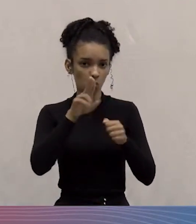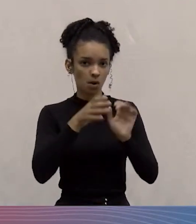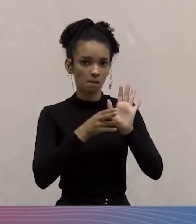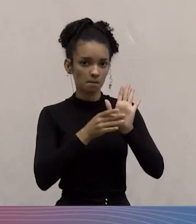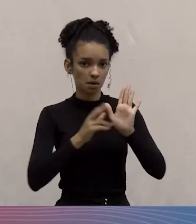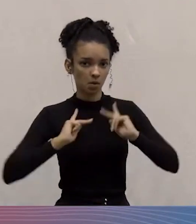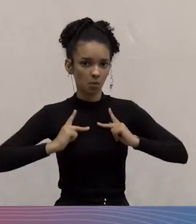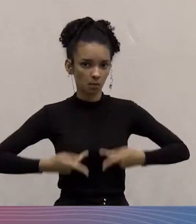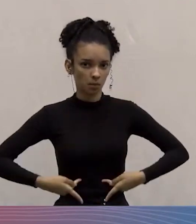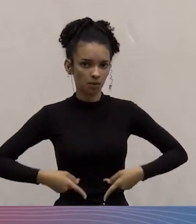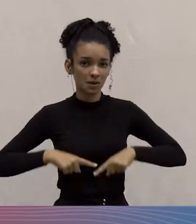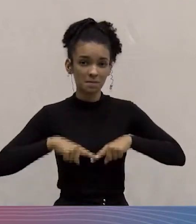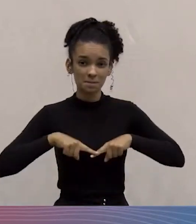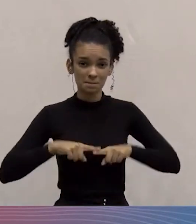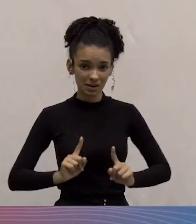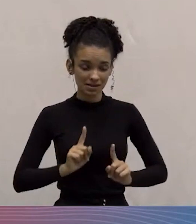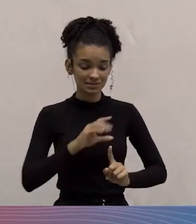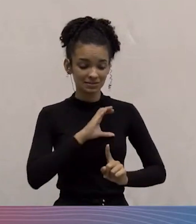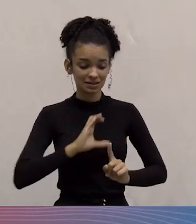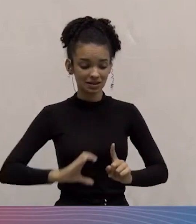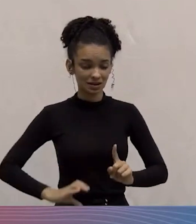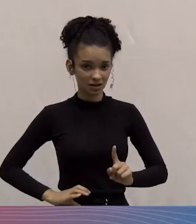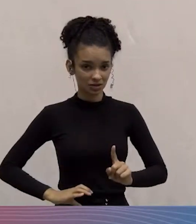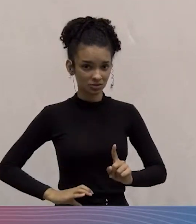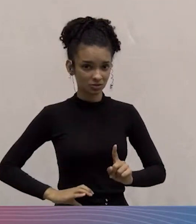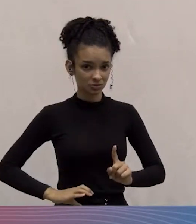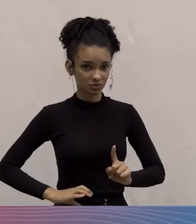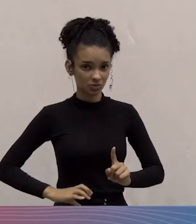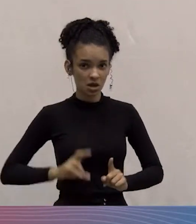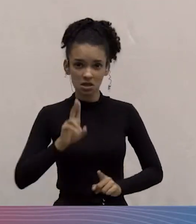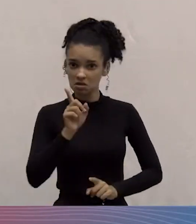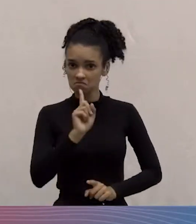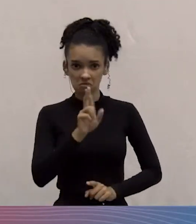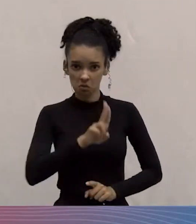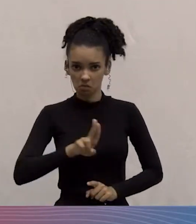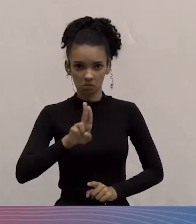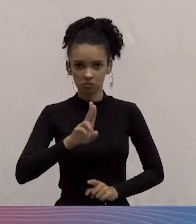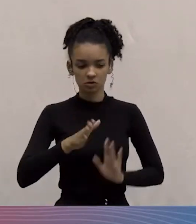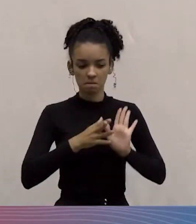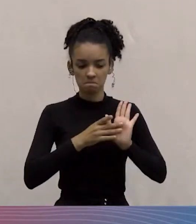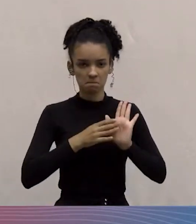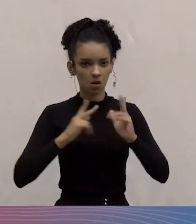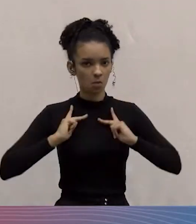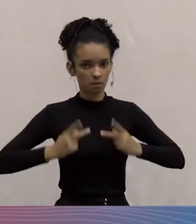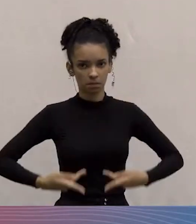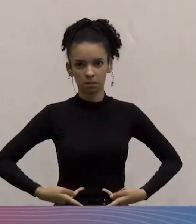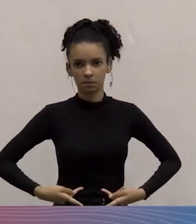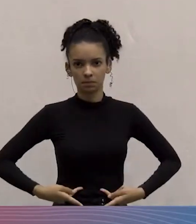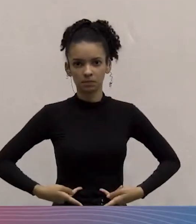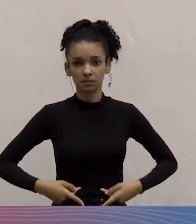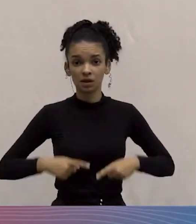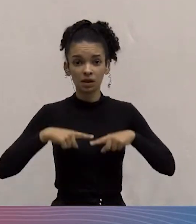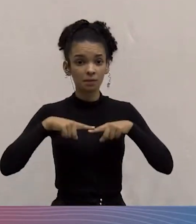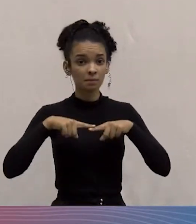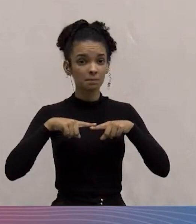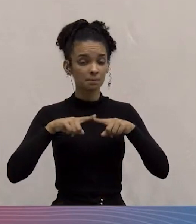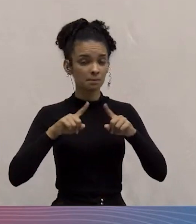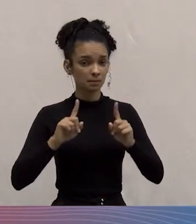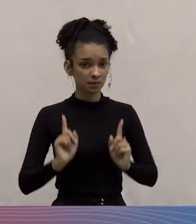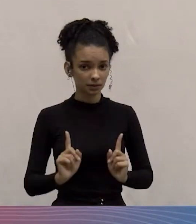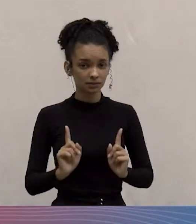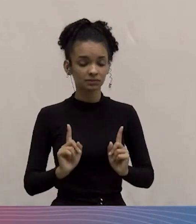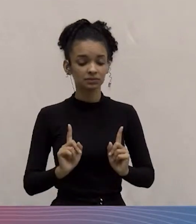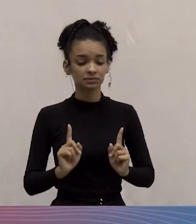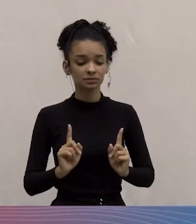uma circuncisão não feita por intermédio de mãos, mas no